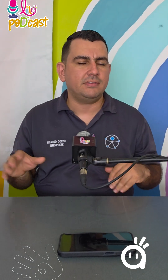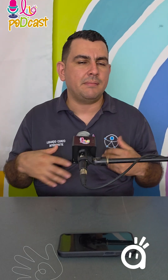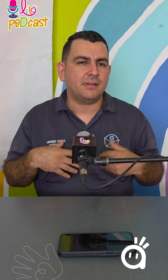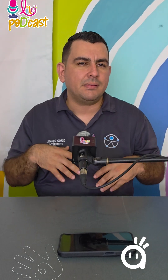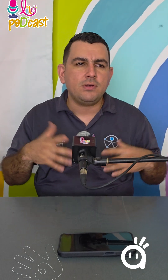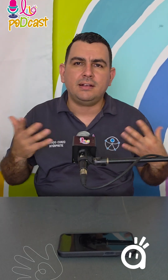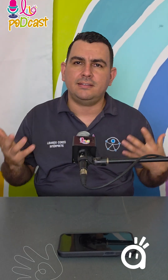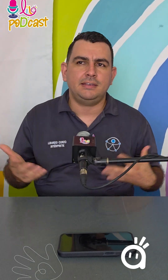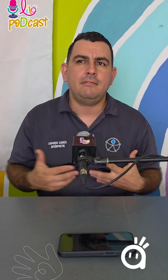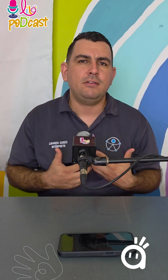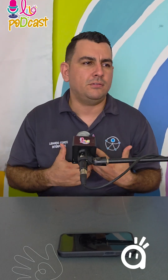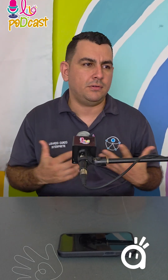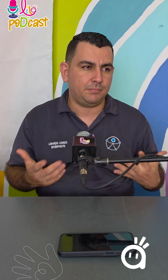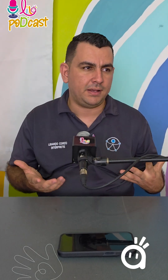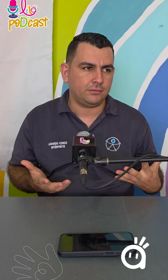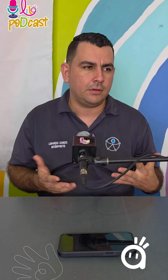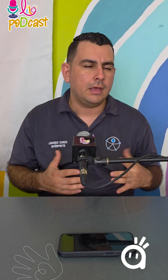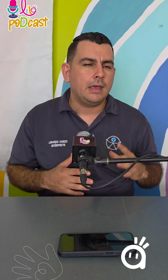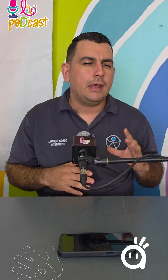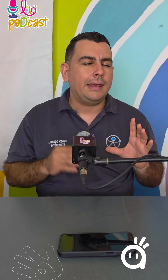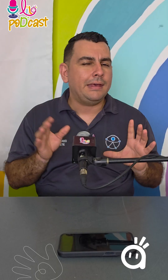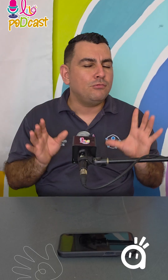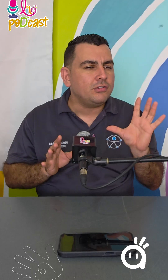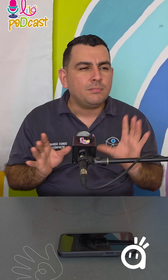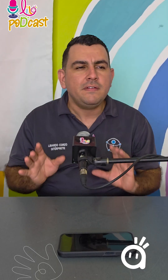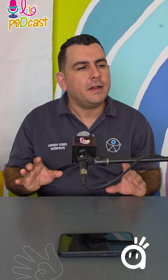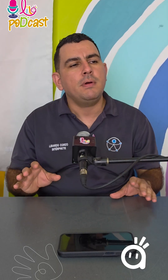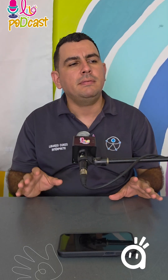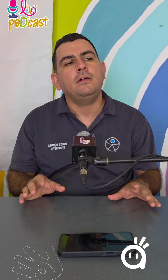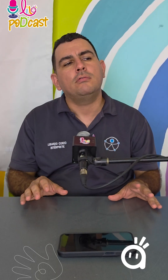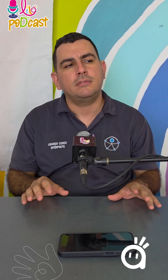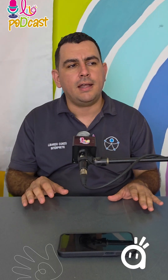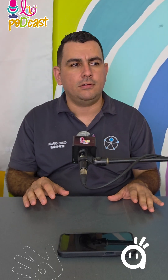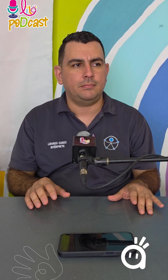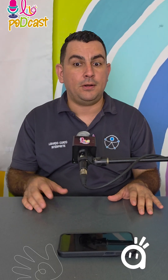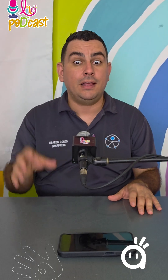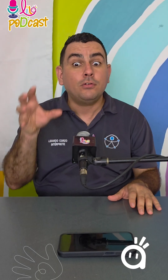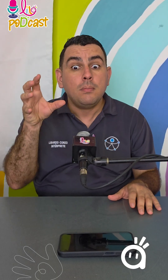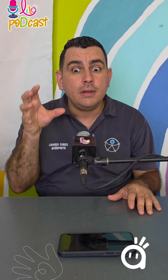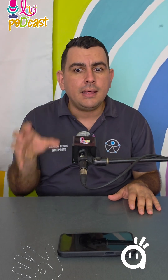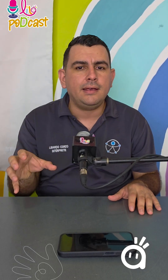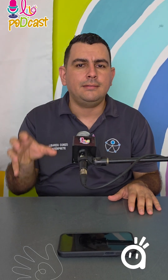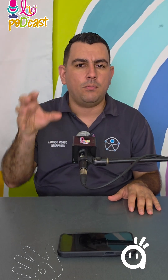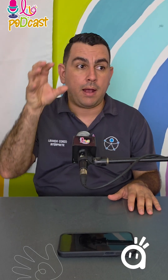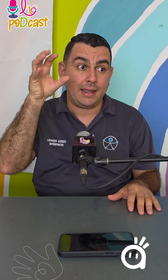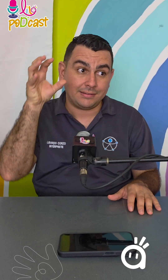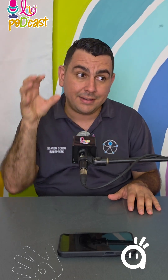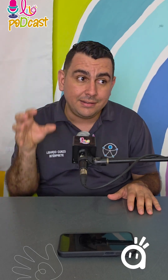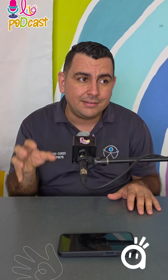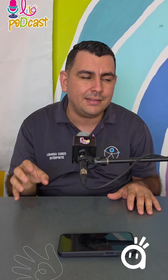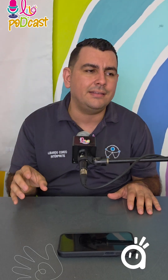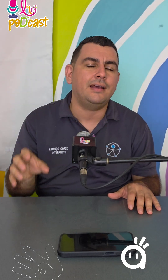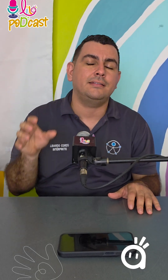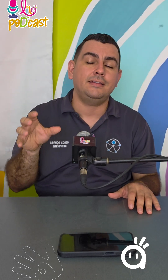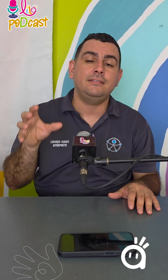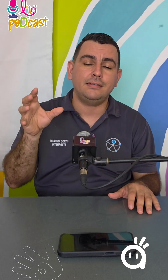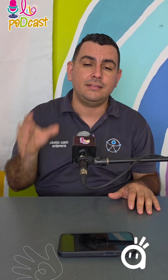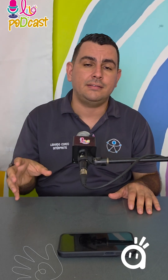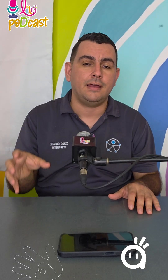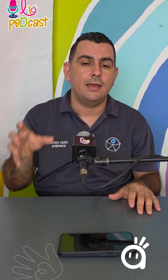nuestra empresa muy accesible y nuestros espacios. No es muy frecuente encontrarlos, pero las comunidades, al hacer incidencia